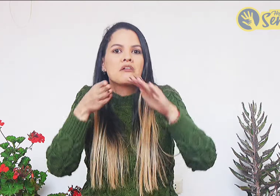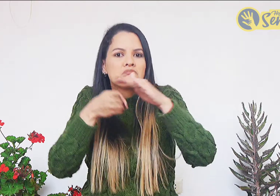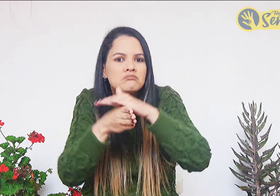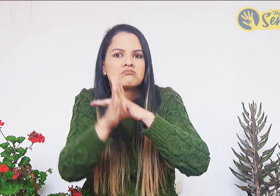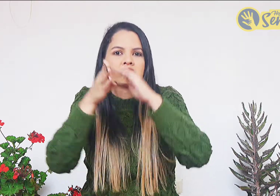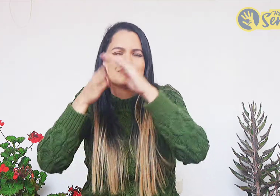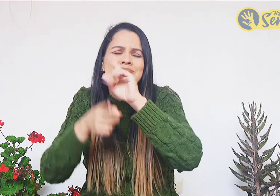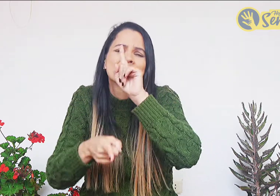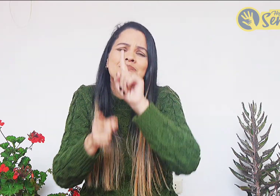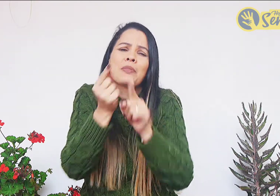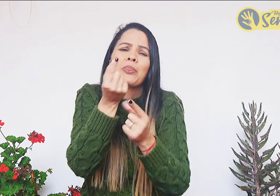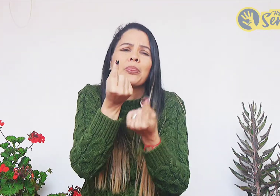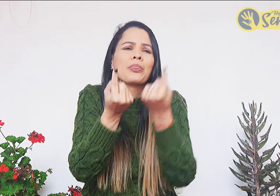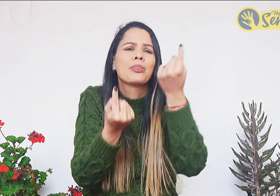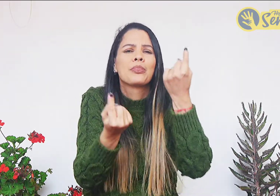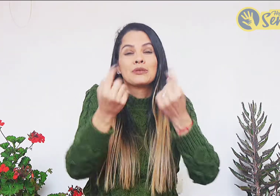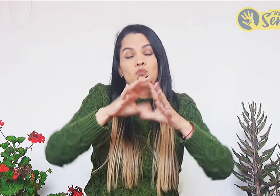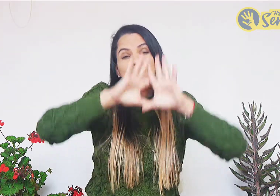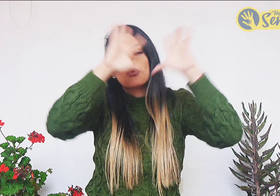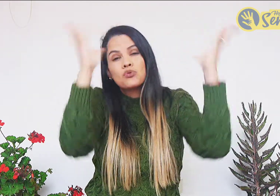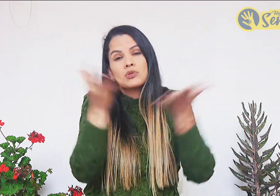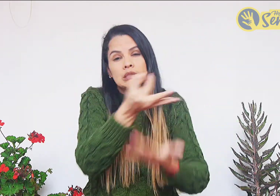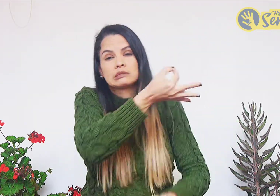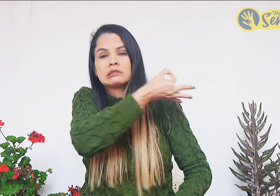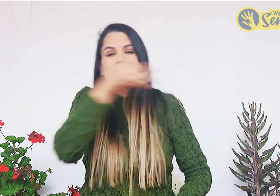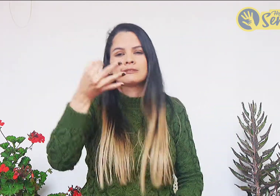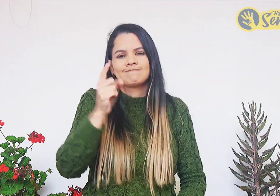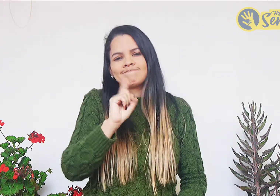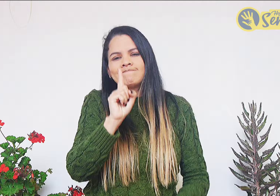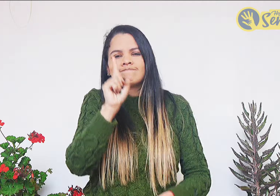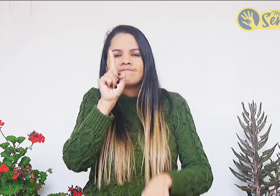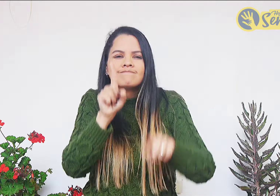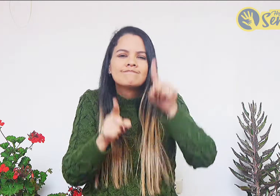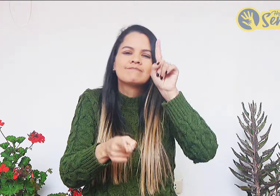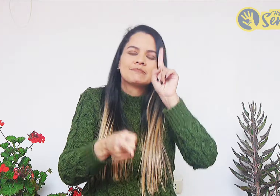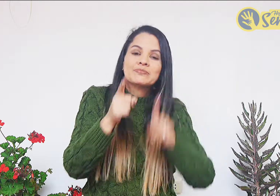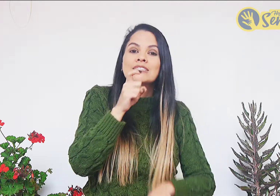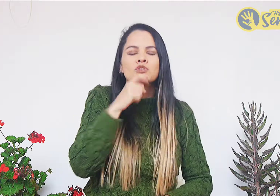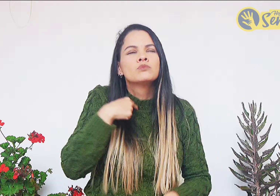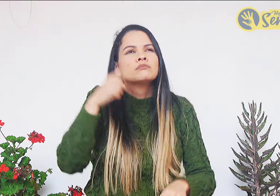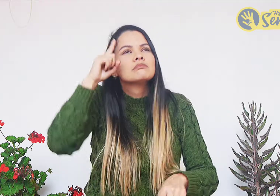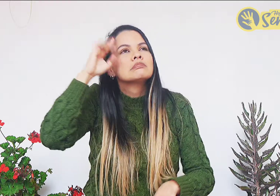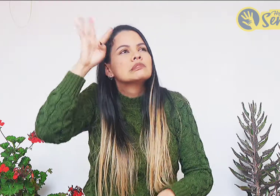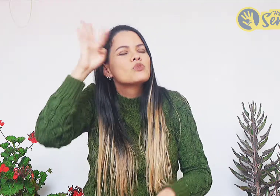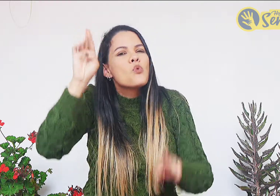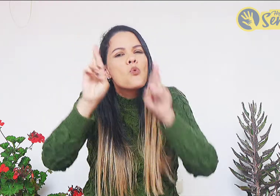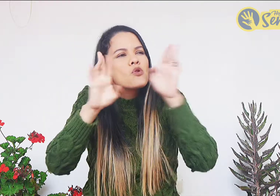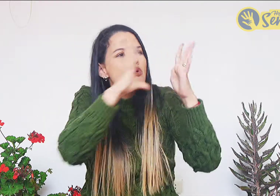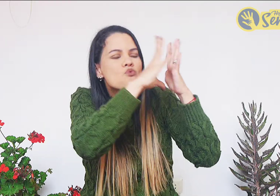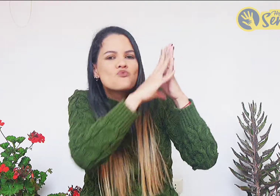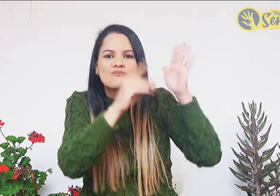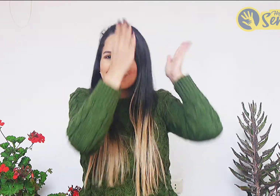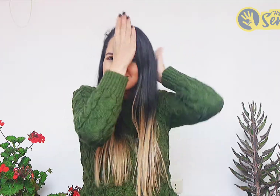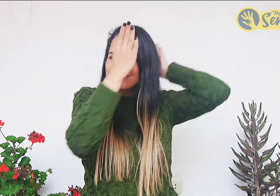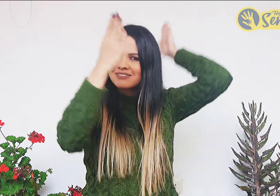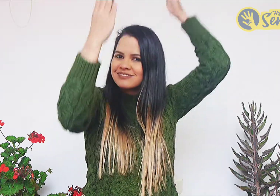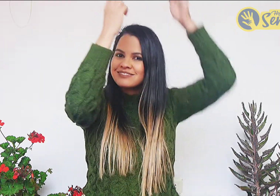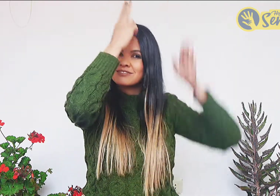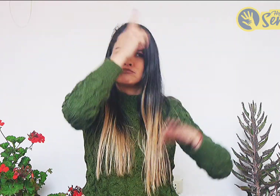discriminación, poca accesibilidad y pues muy pocos sordos han tenido la oportunidad de ingresar a un buen sistema laboral.